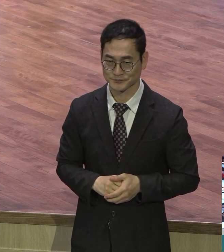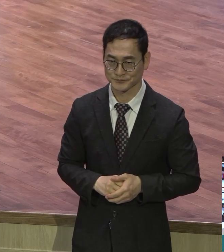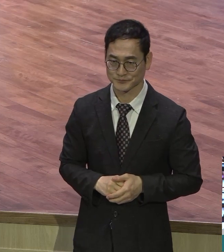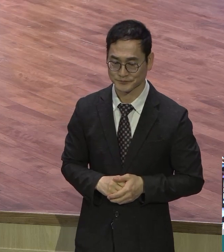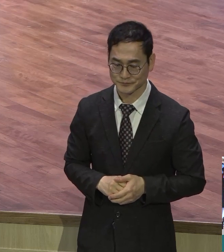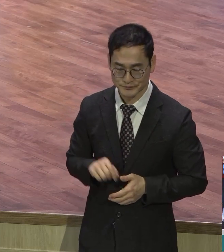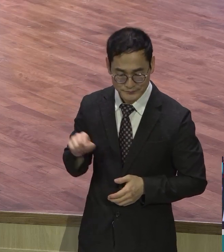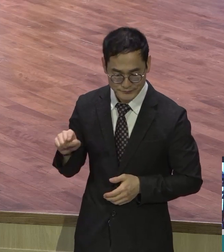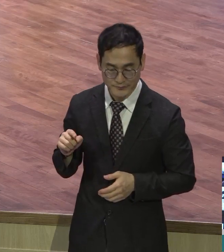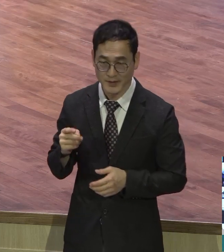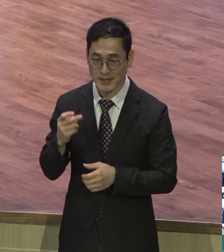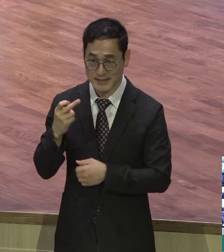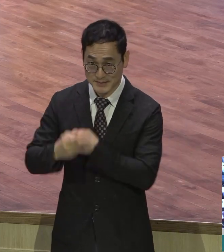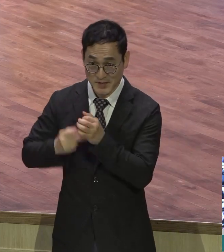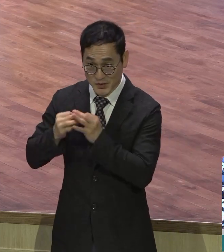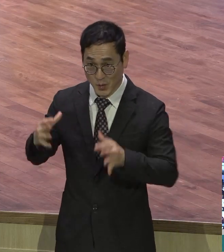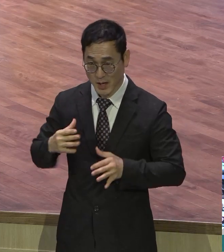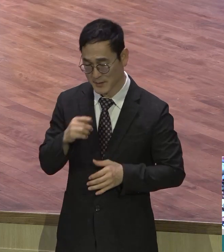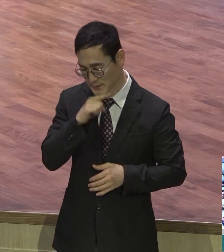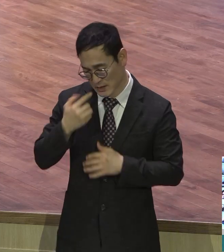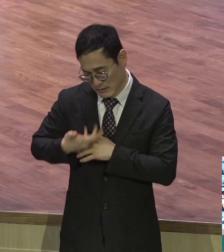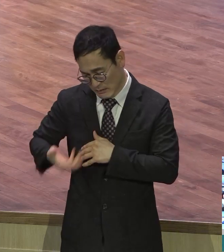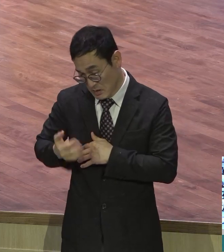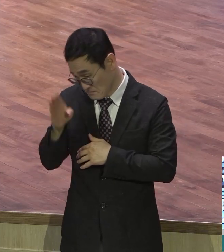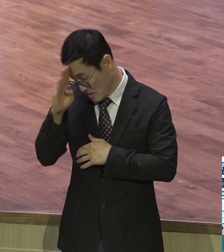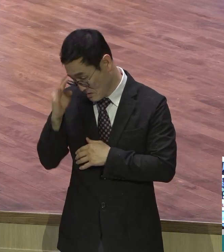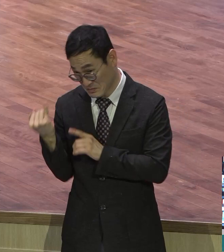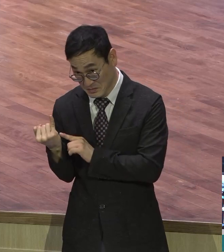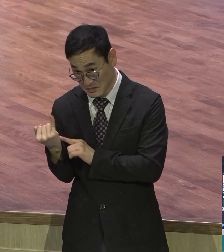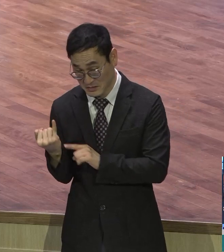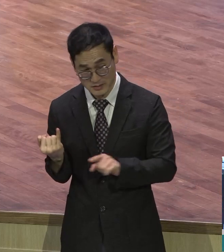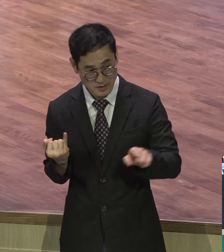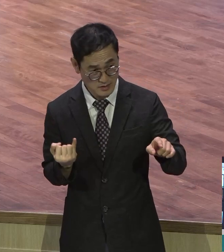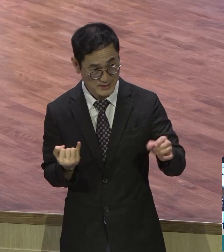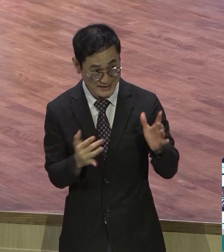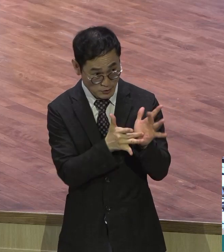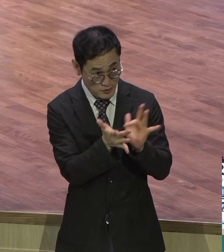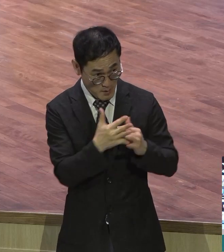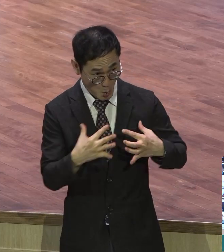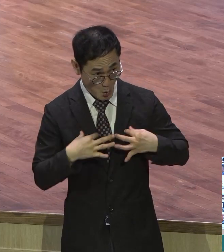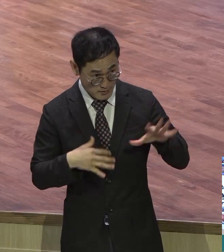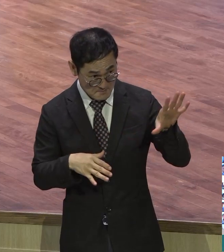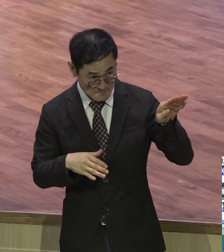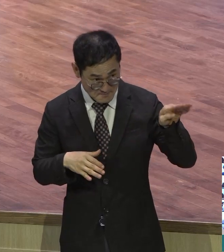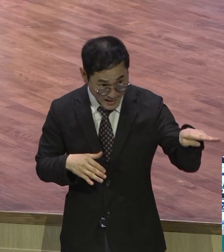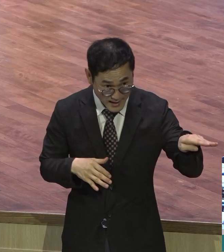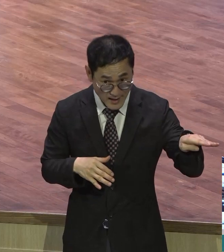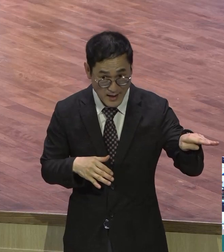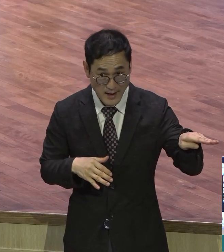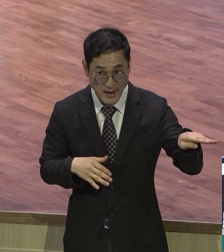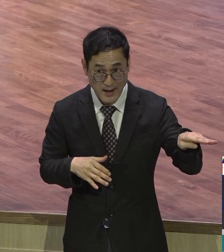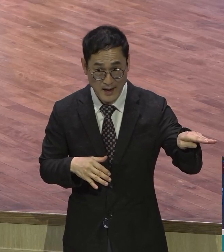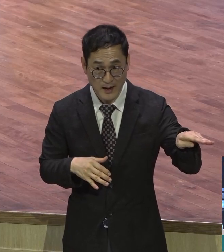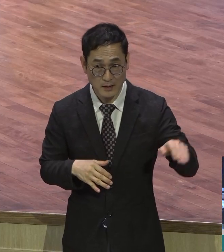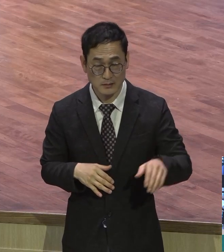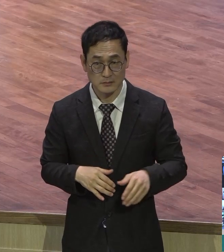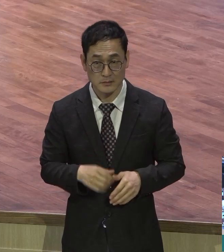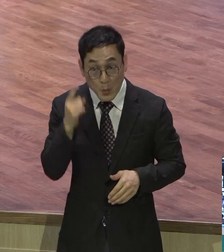열일정으로 앓은 여자가 예수의 뒤로 와서 그 거도까를 만지니 이는 제 마음에 그 거도만